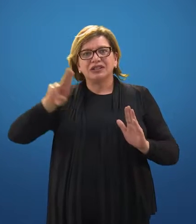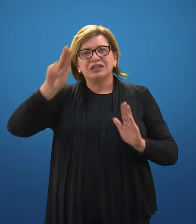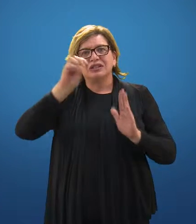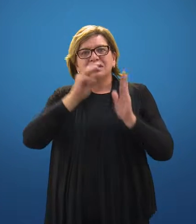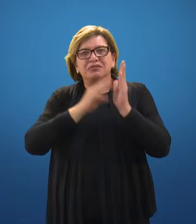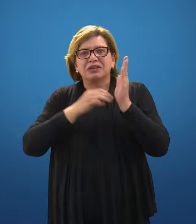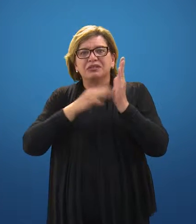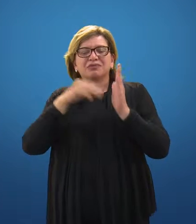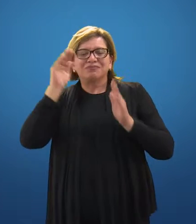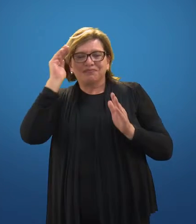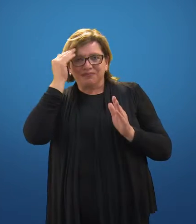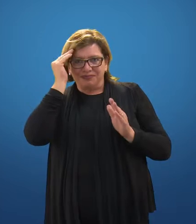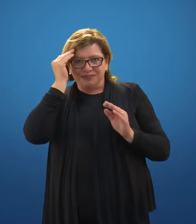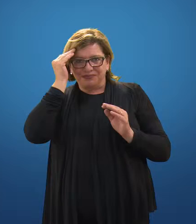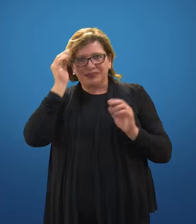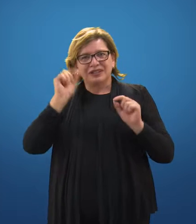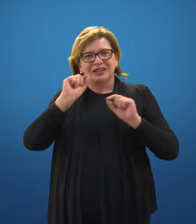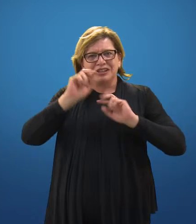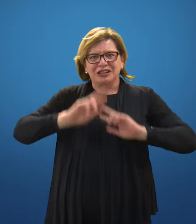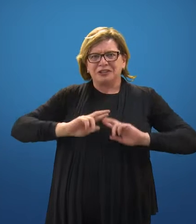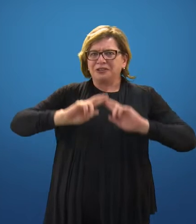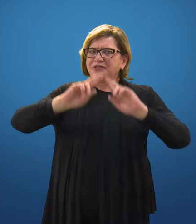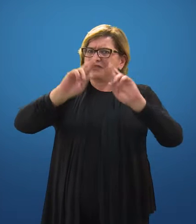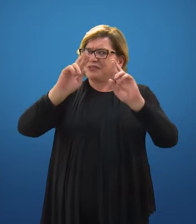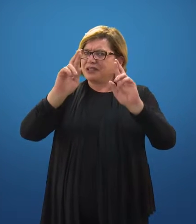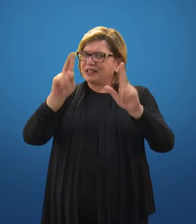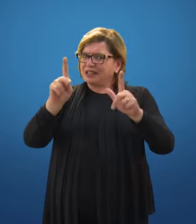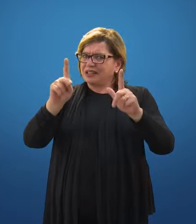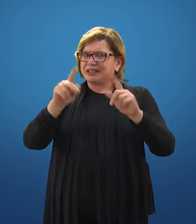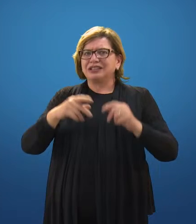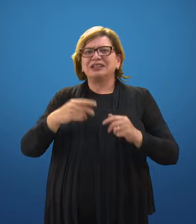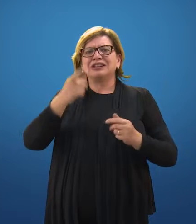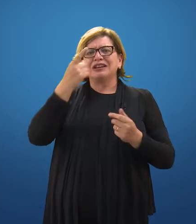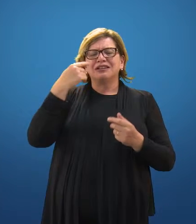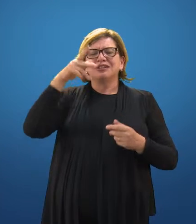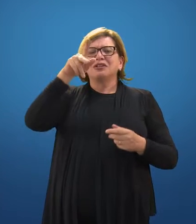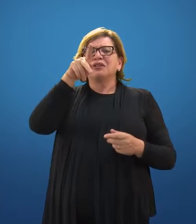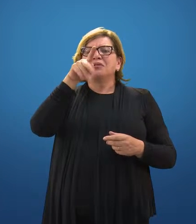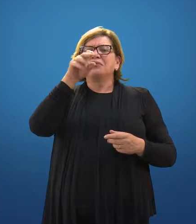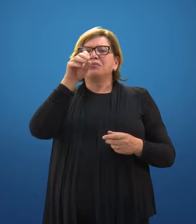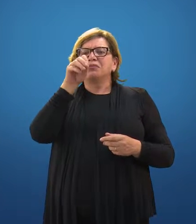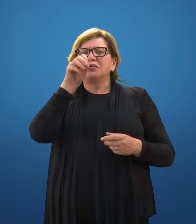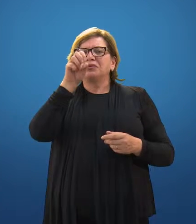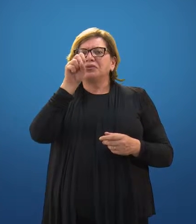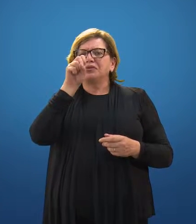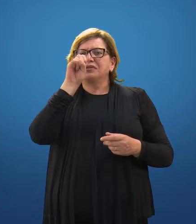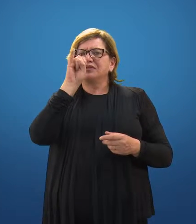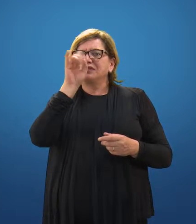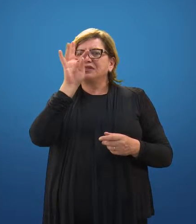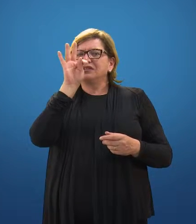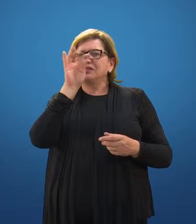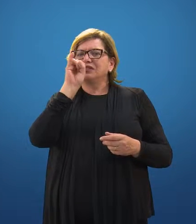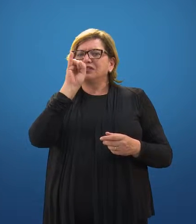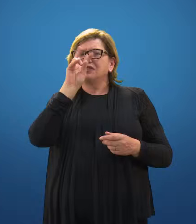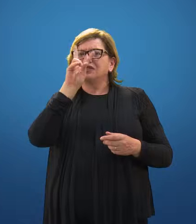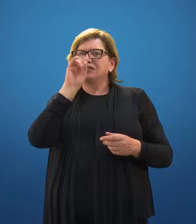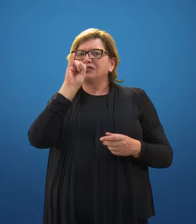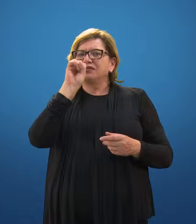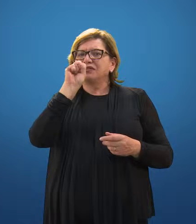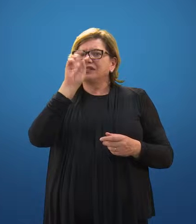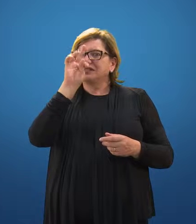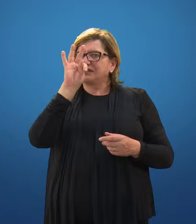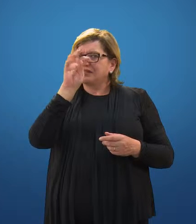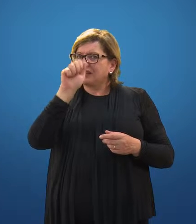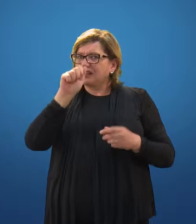método compreensivo. Diferentemente do método positivista de Durkheim e diferentemente do método